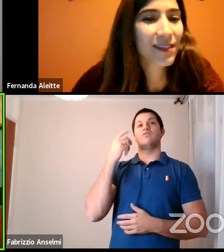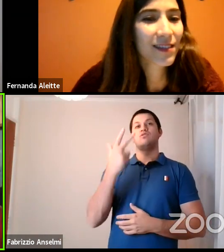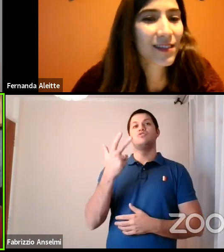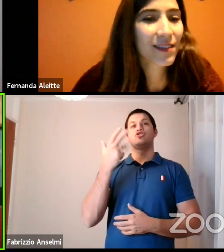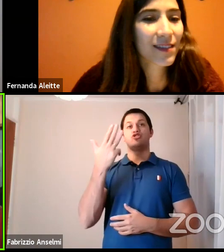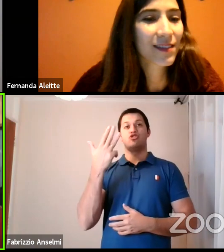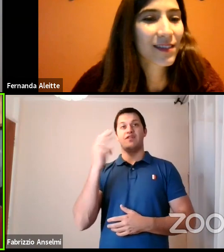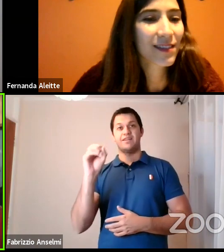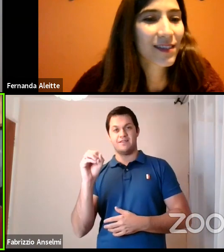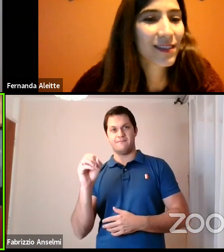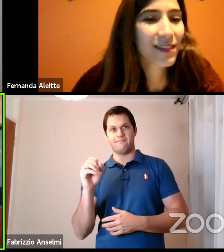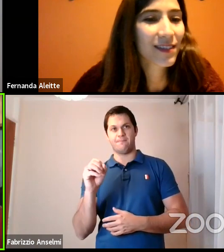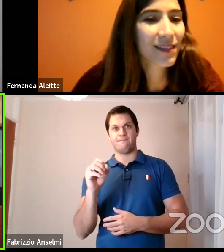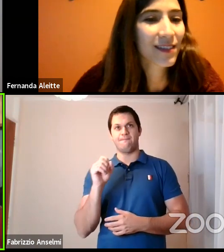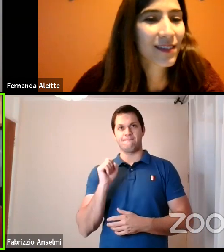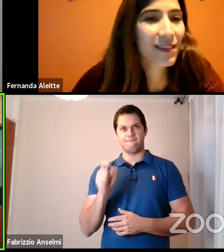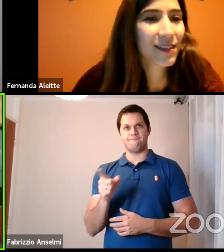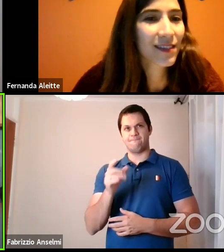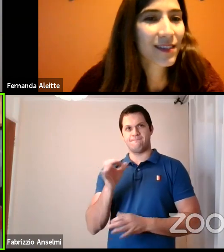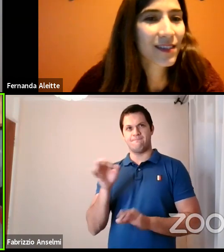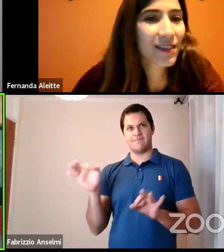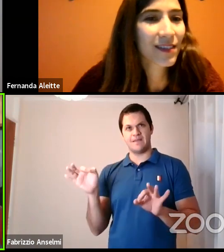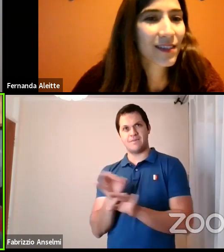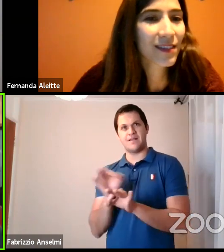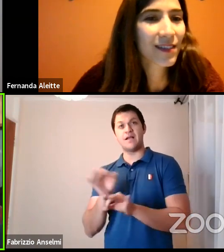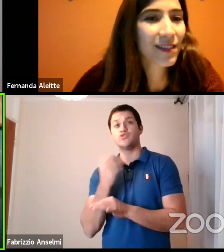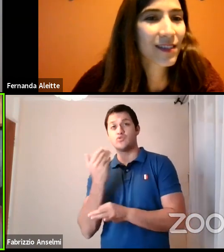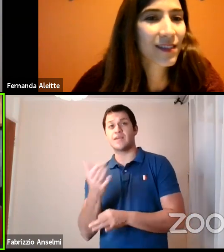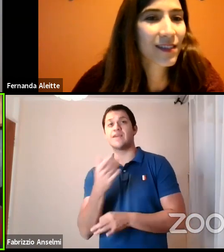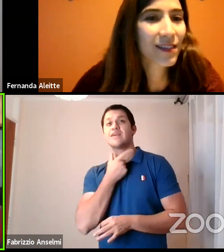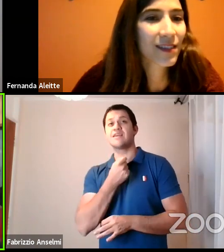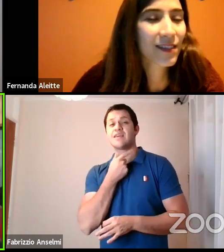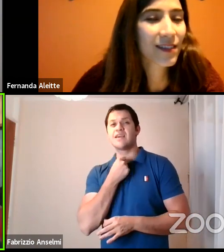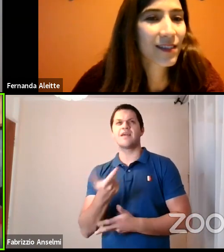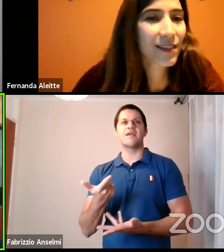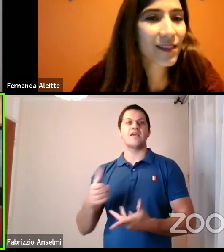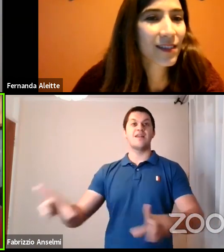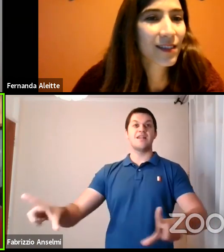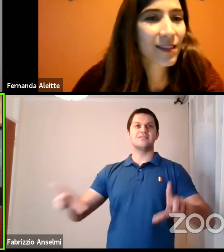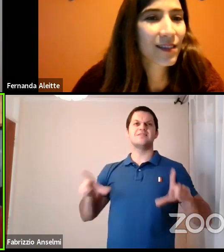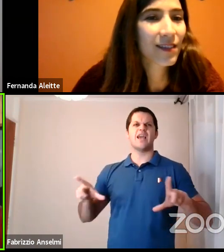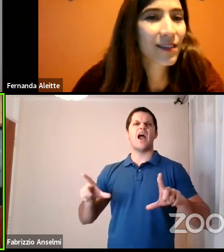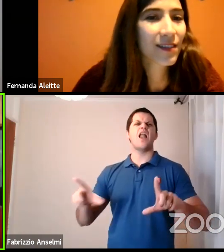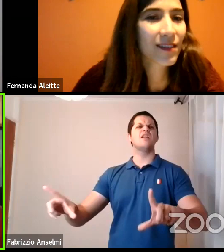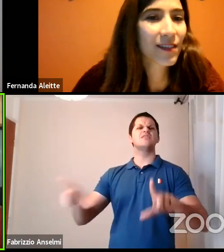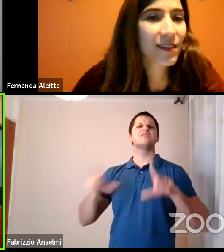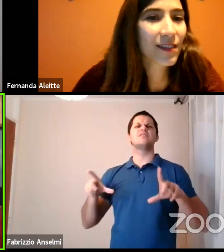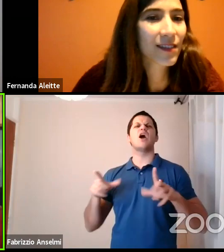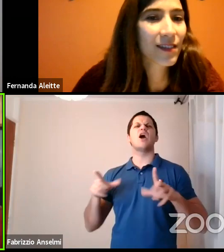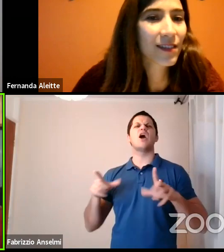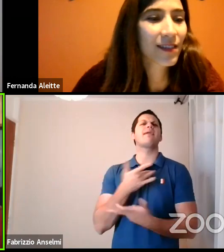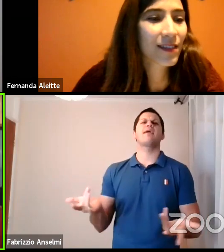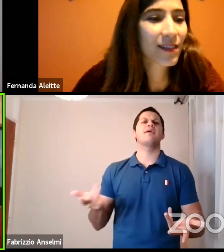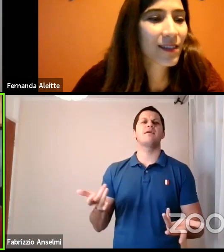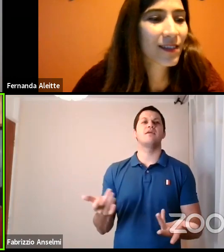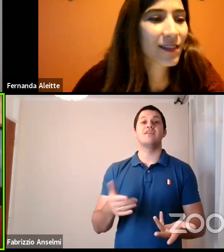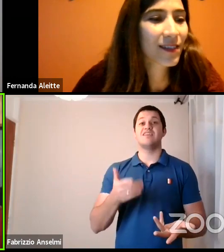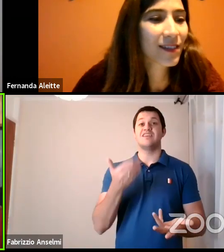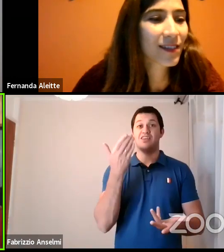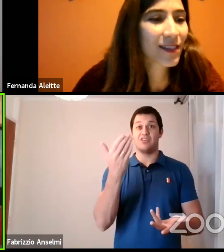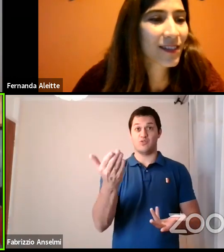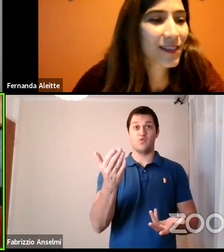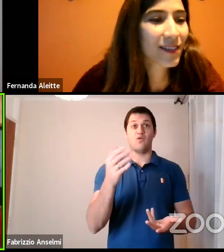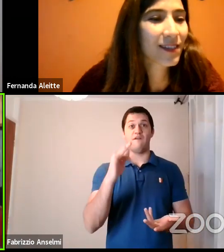licenciatura y nos dicen, si ustedes quieren ser licenciados, ¿licenciados en qué? Y al que tú mencionaste, Feña, el profesor